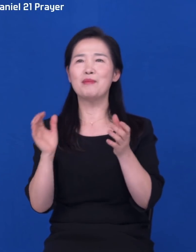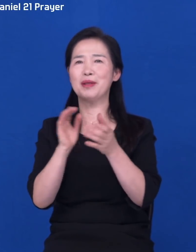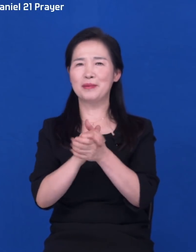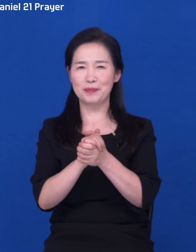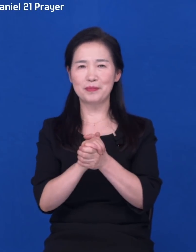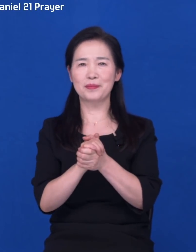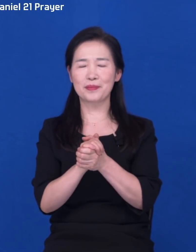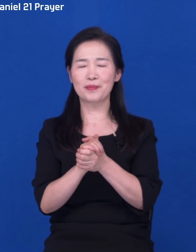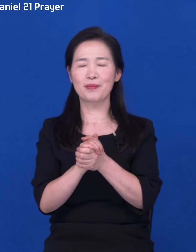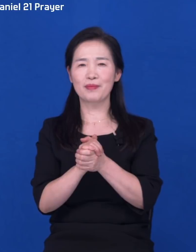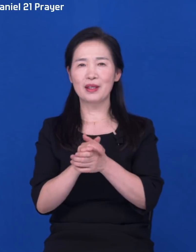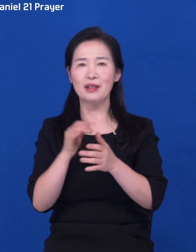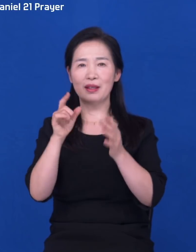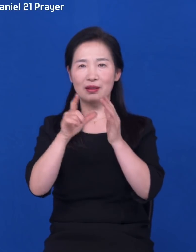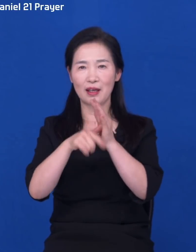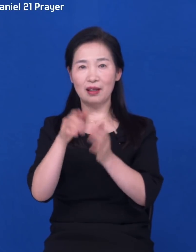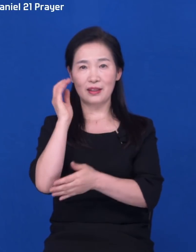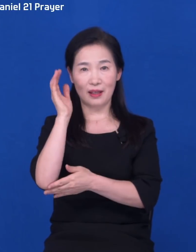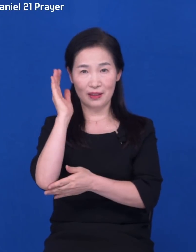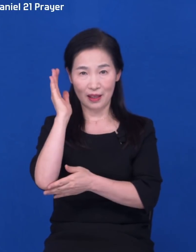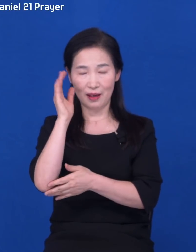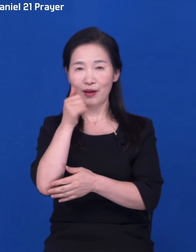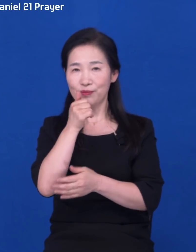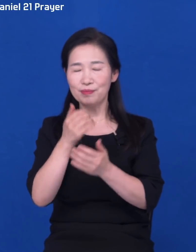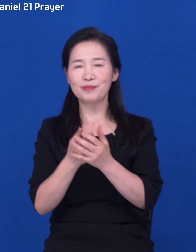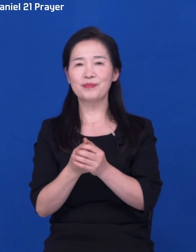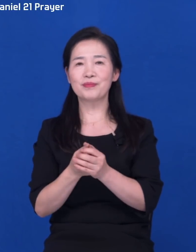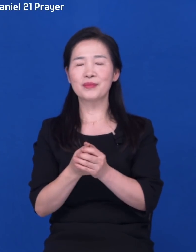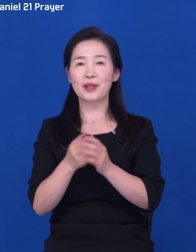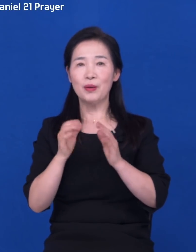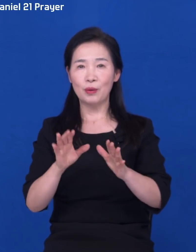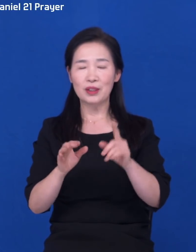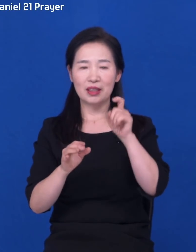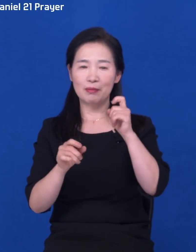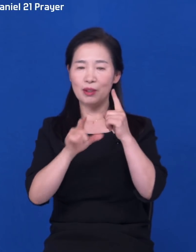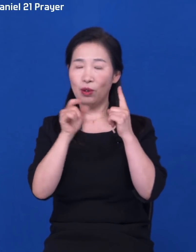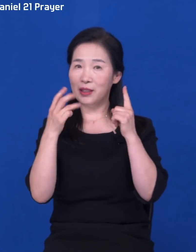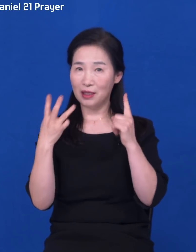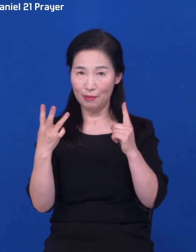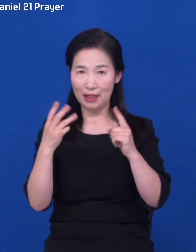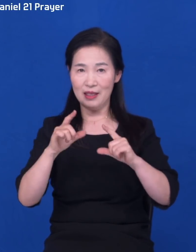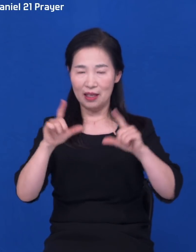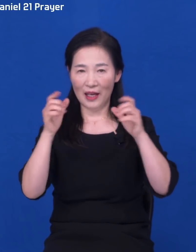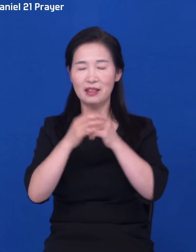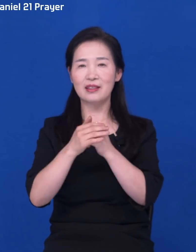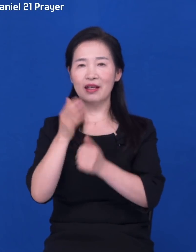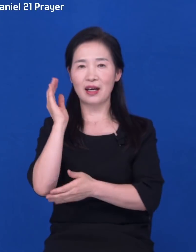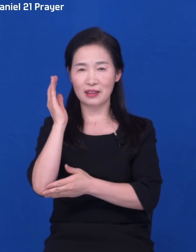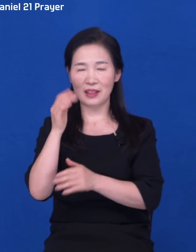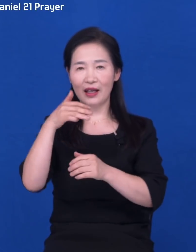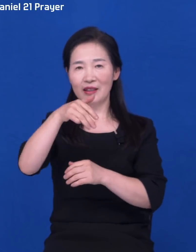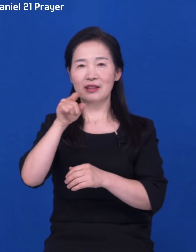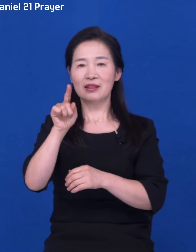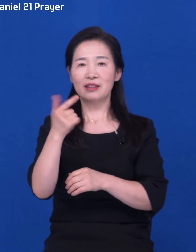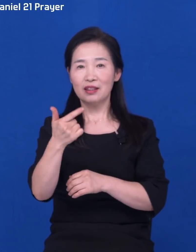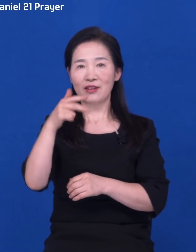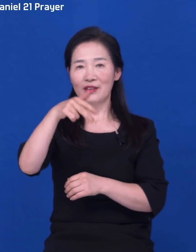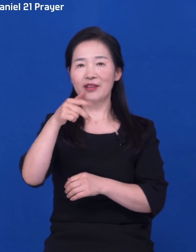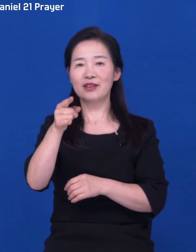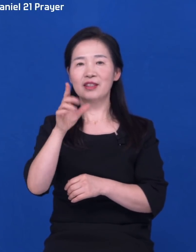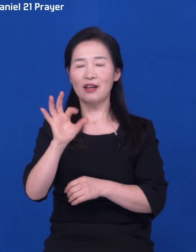시간 강사 소개를 하겠습니다. 오늘 11월 3일 강사는 천정은